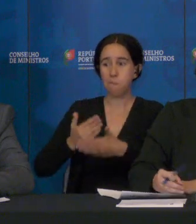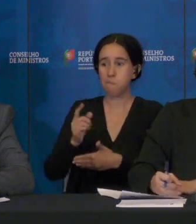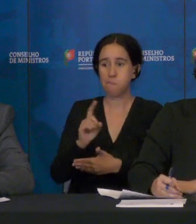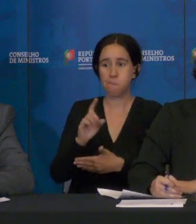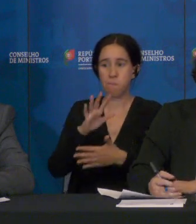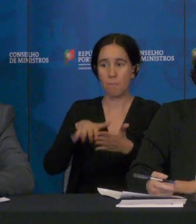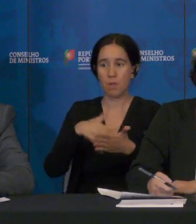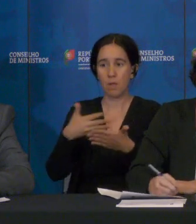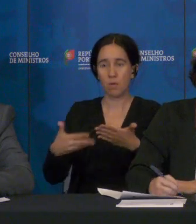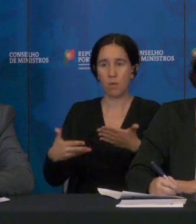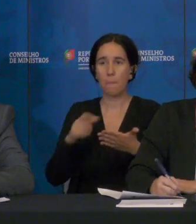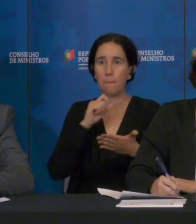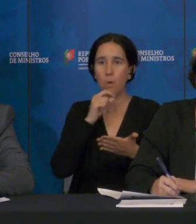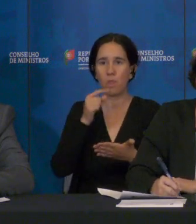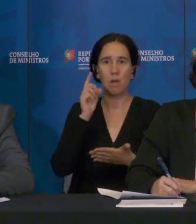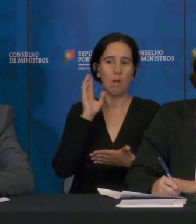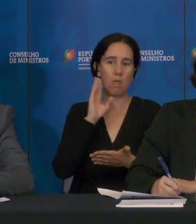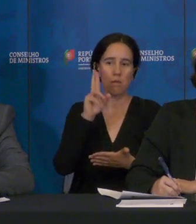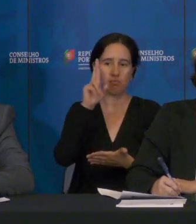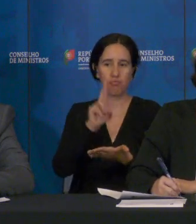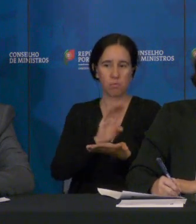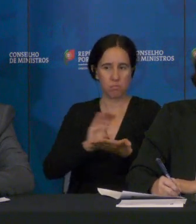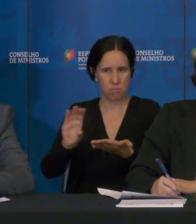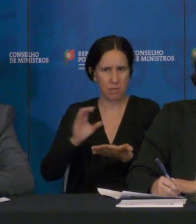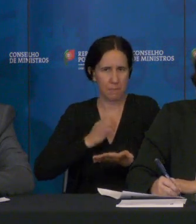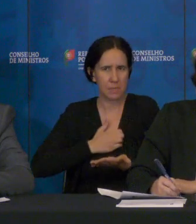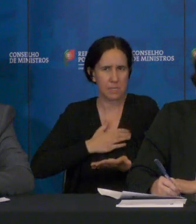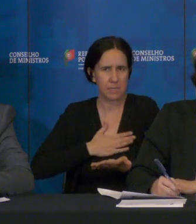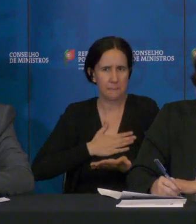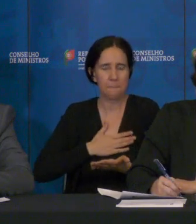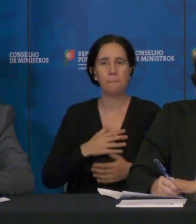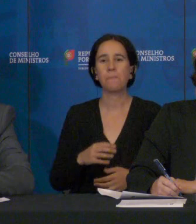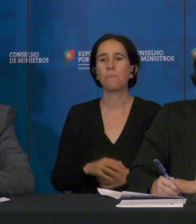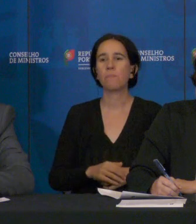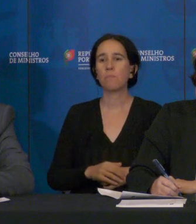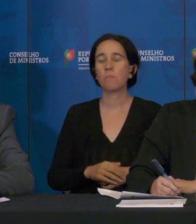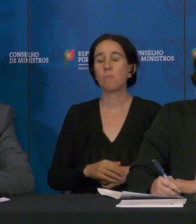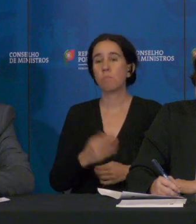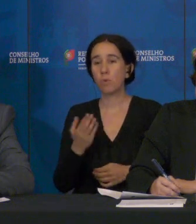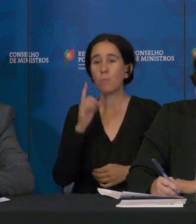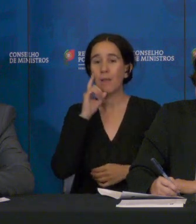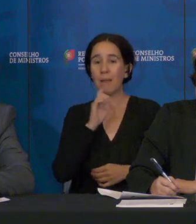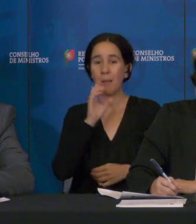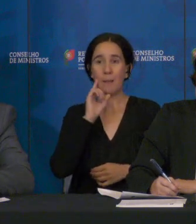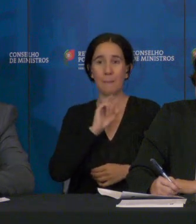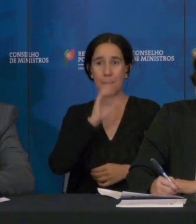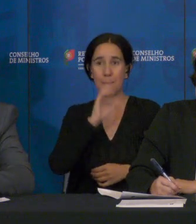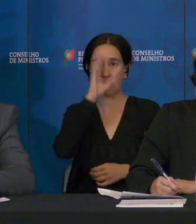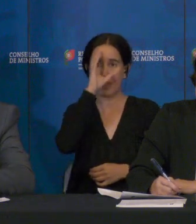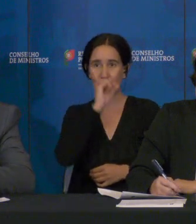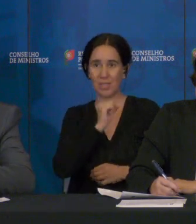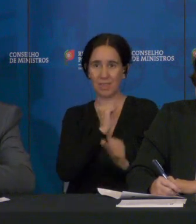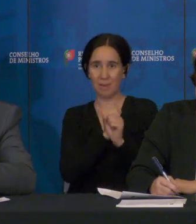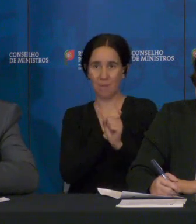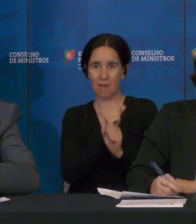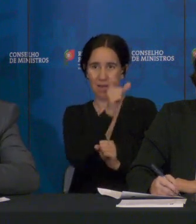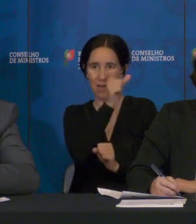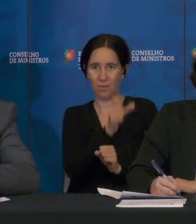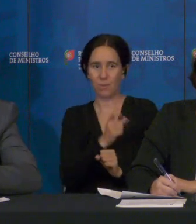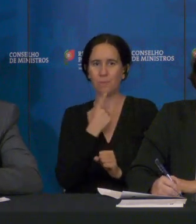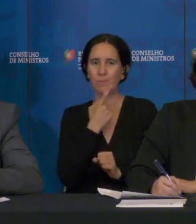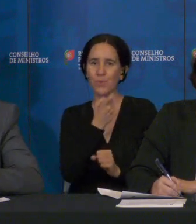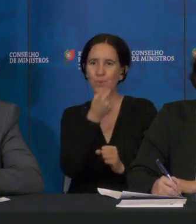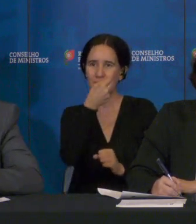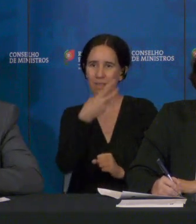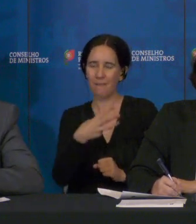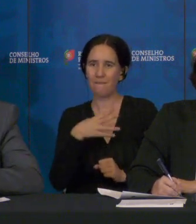se possa ter que injetar dinheiro nesta empresa. Para a Ministra do Trabalho, viva, queria-lhe fazer também aqui algumas questões.